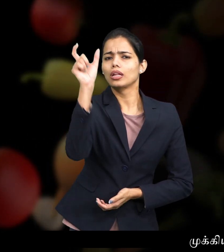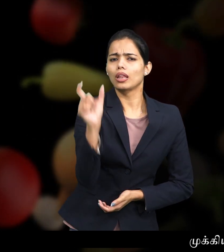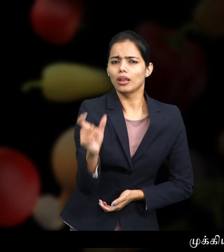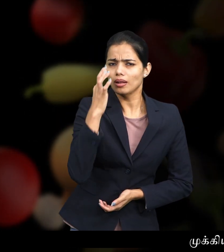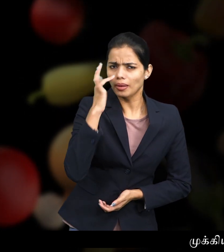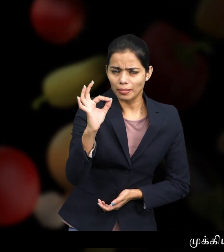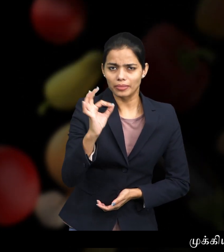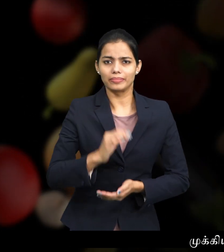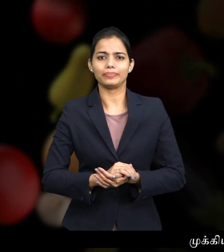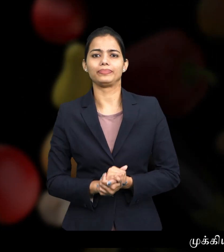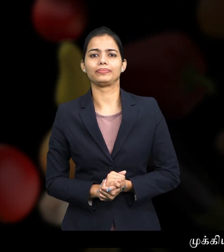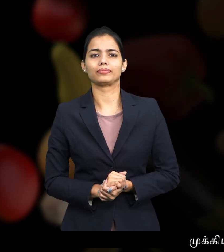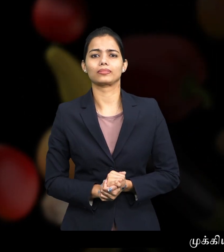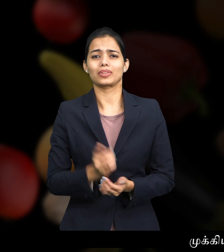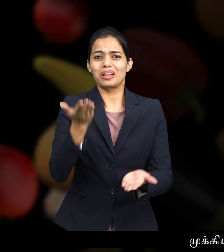முக்கிய குறிப்புகள்: